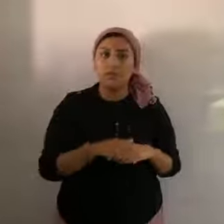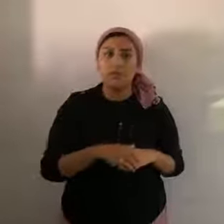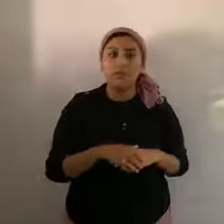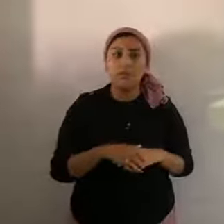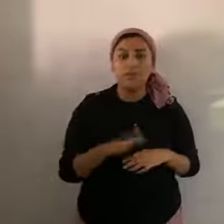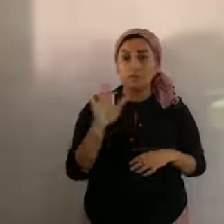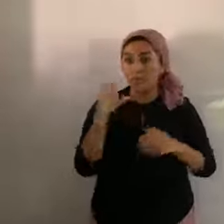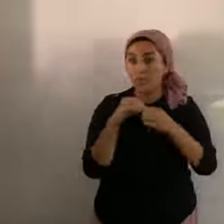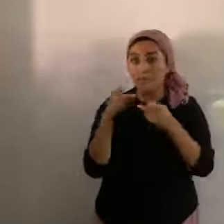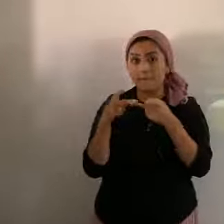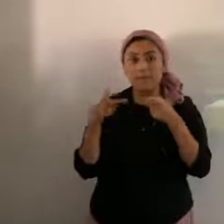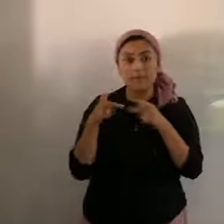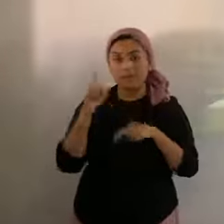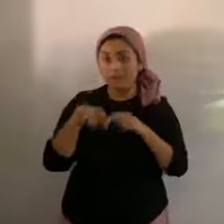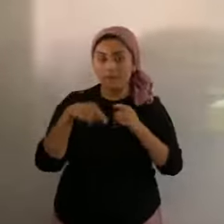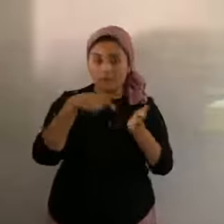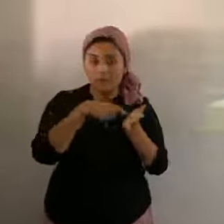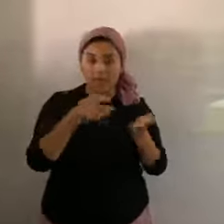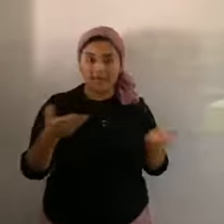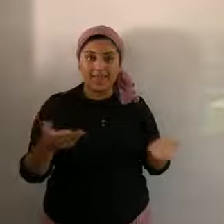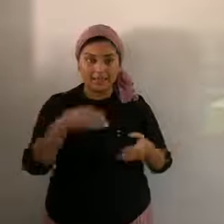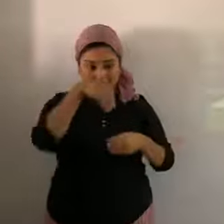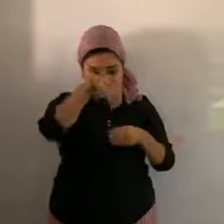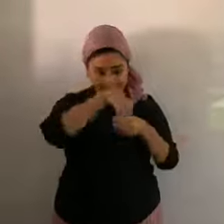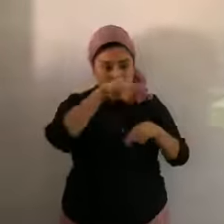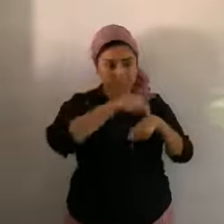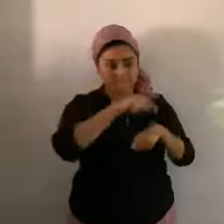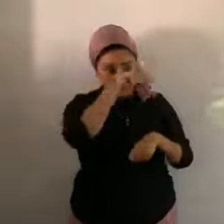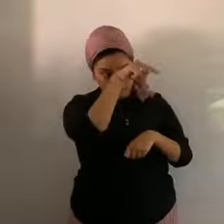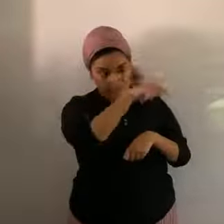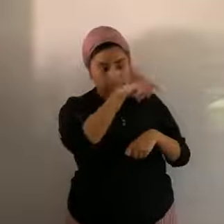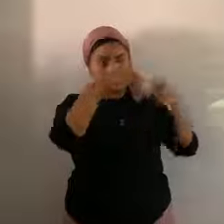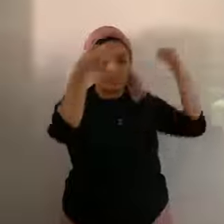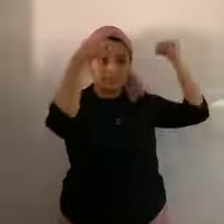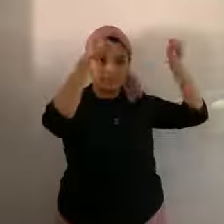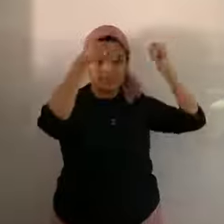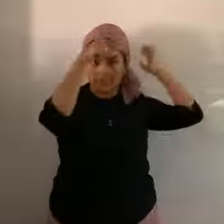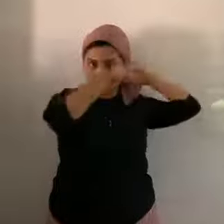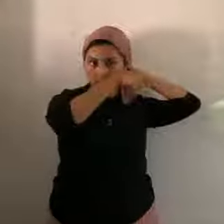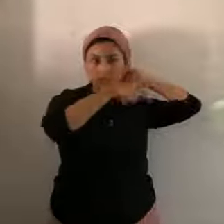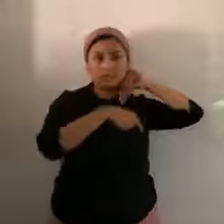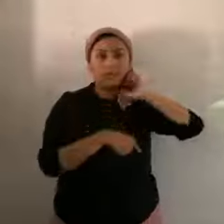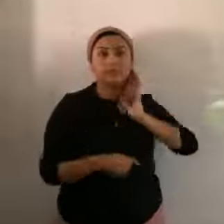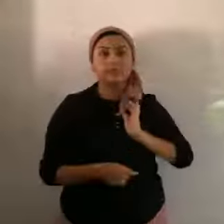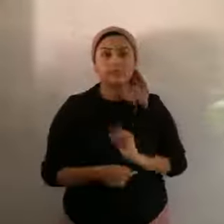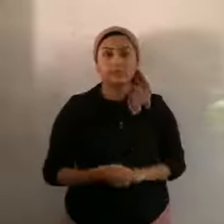hacienda, de tu propiedad, tienes que comprarlo ahí donde lo vende Caifás.